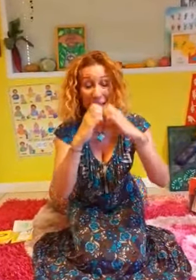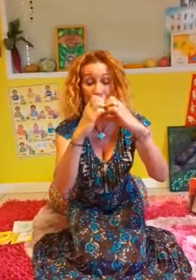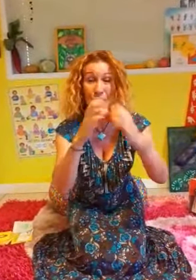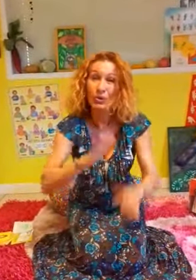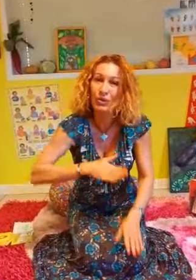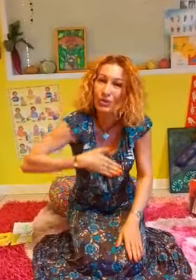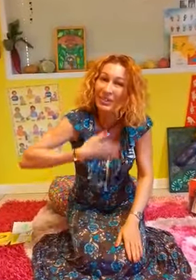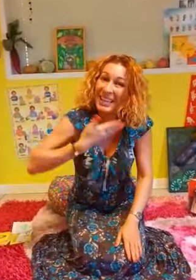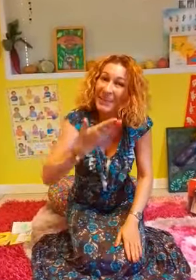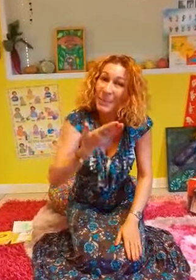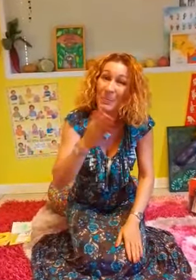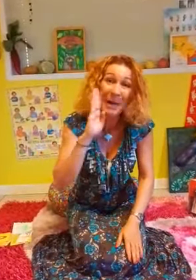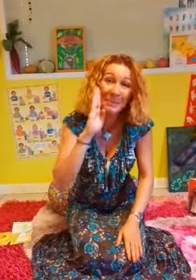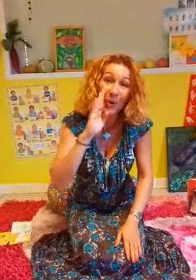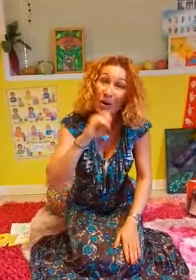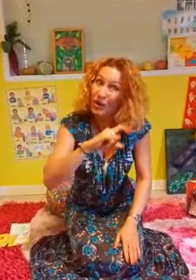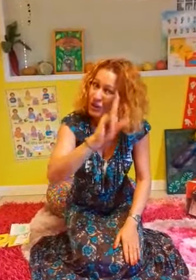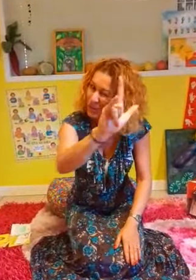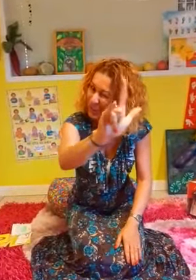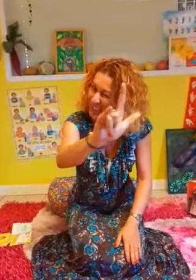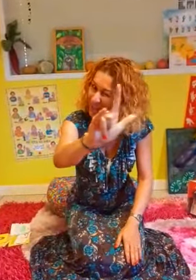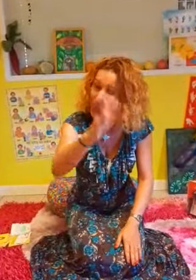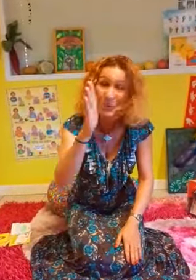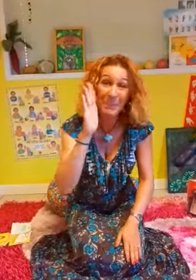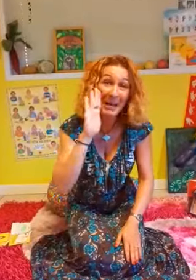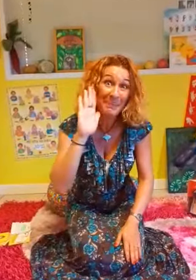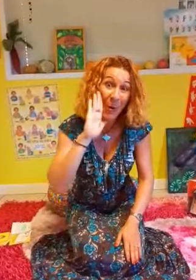'amour. Je t'aime maman, je t'aime maman.